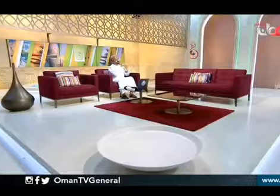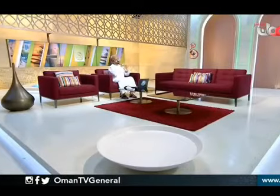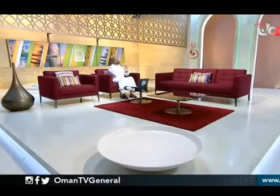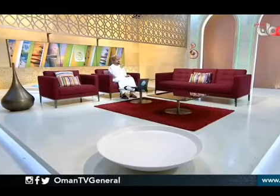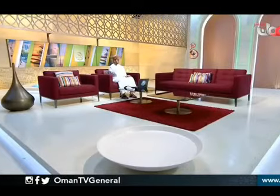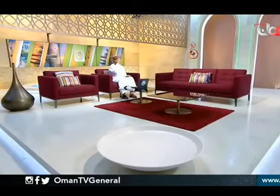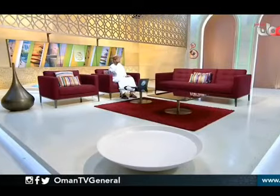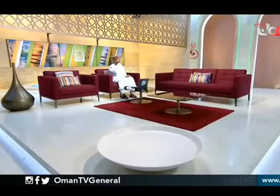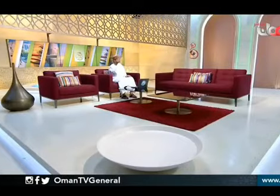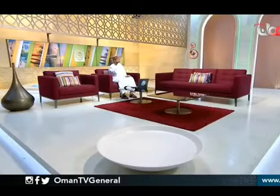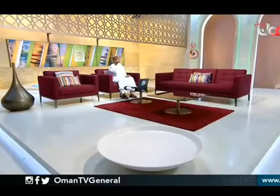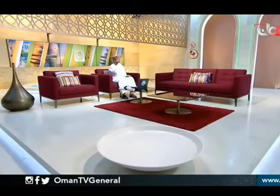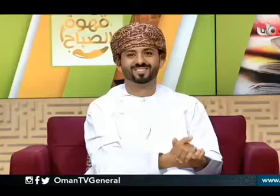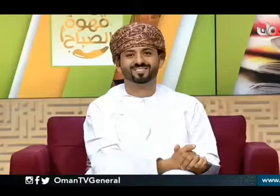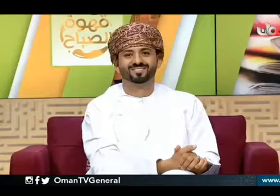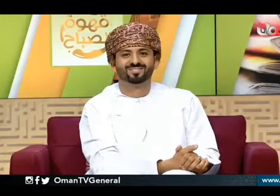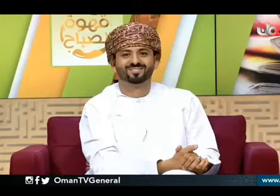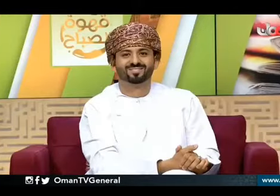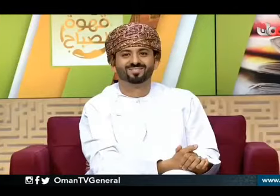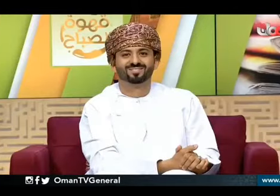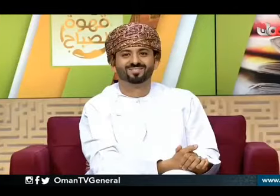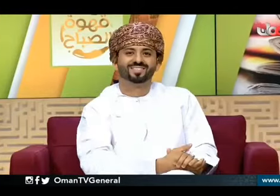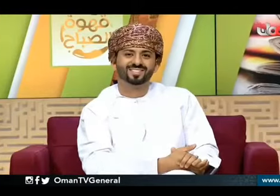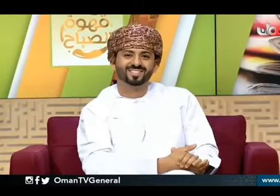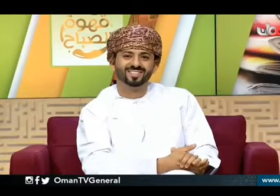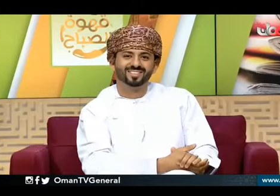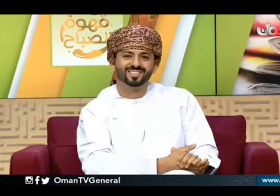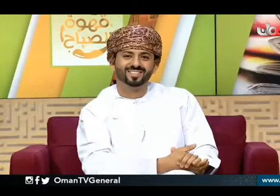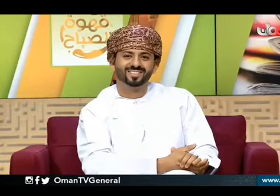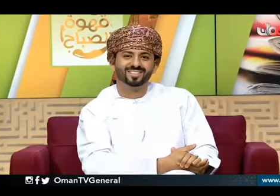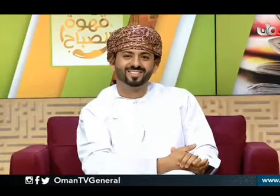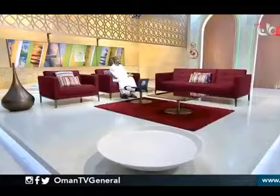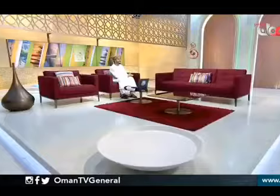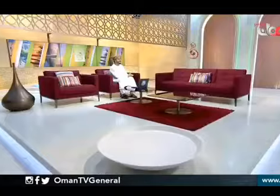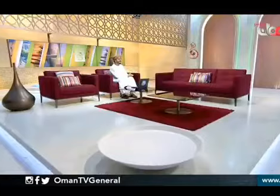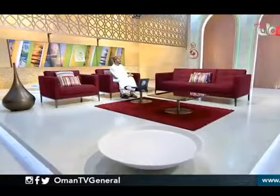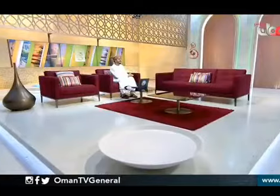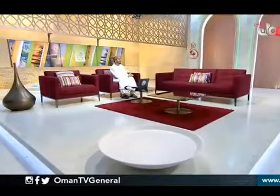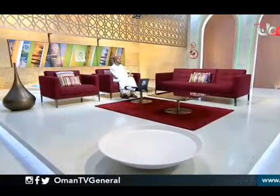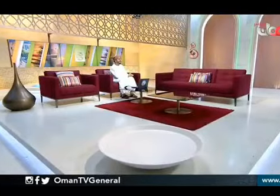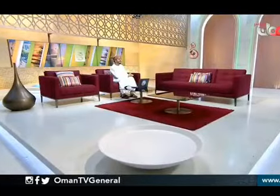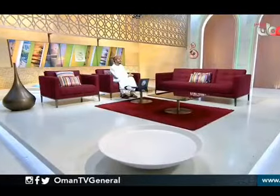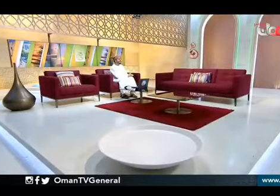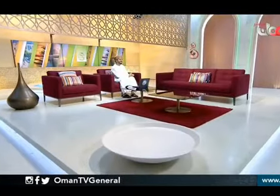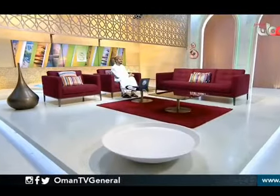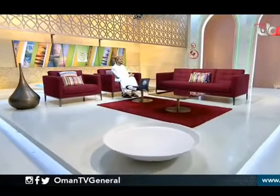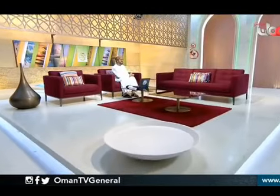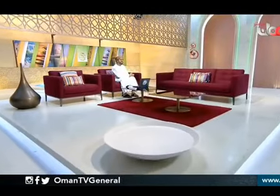القادم بإذن الله تعالى في موضوع آخر، وإلى اللقاء.